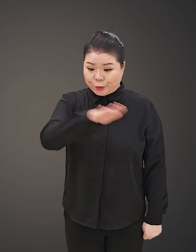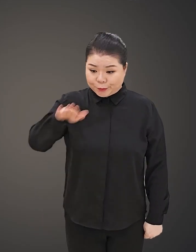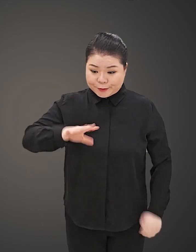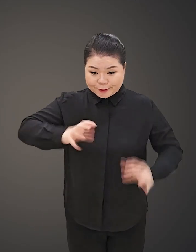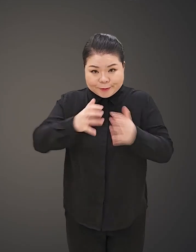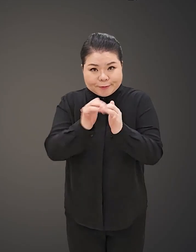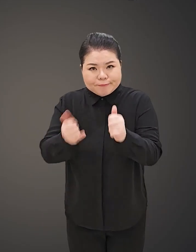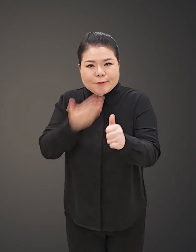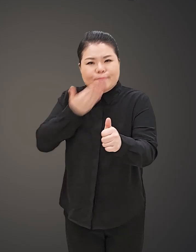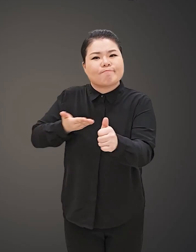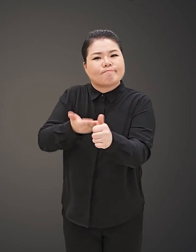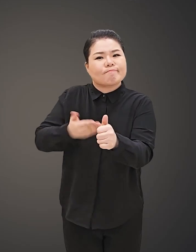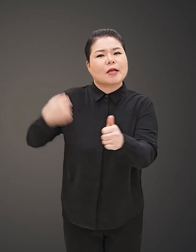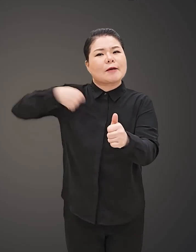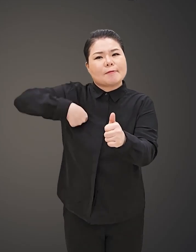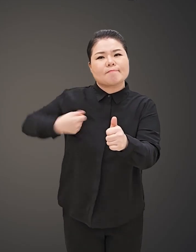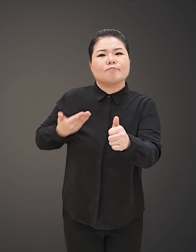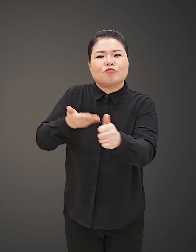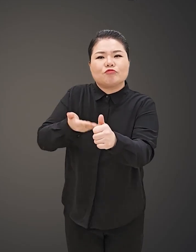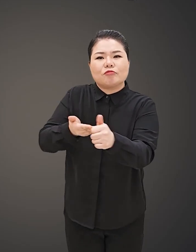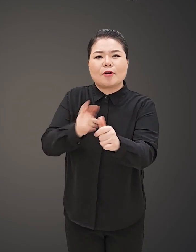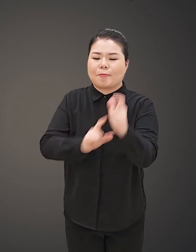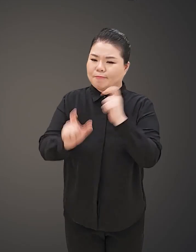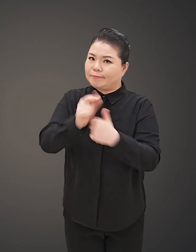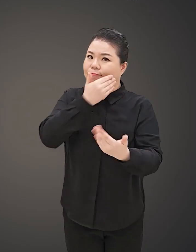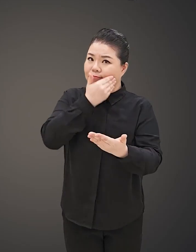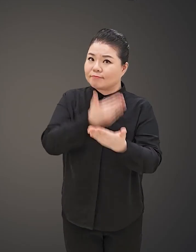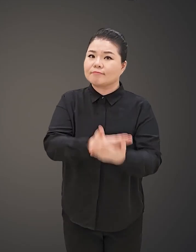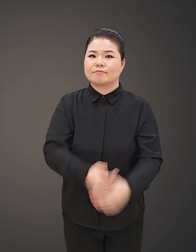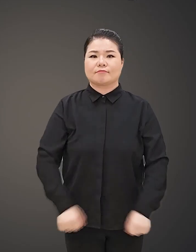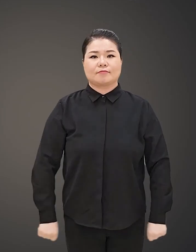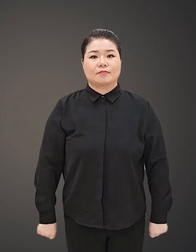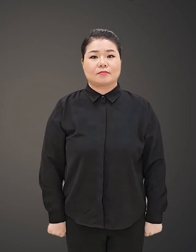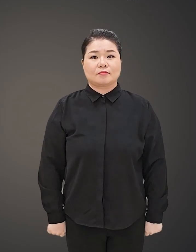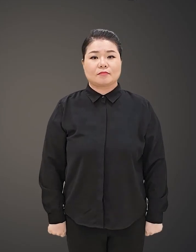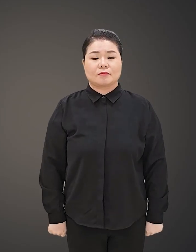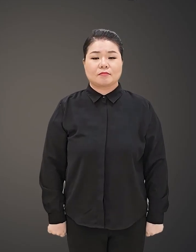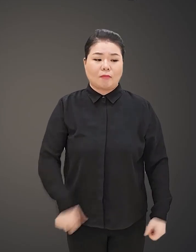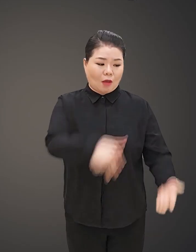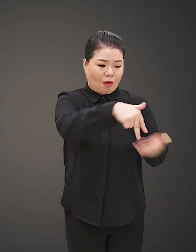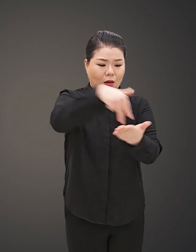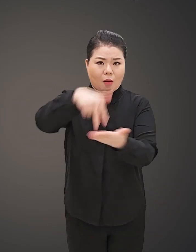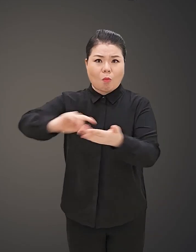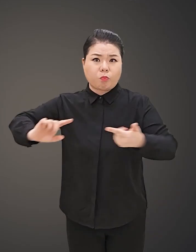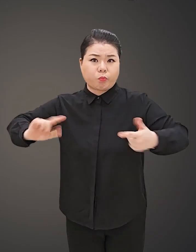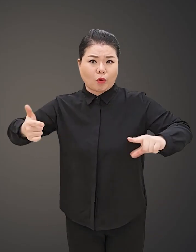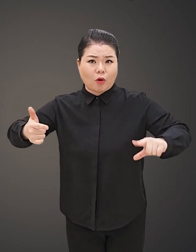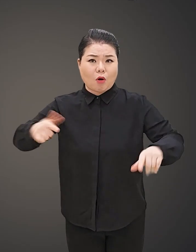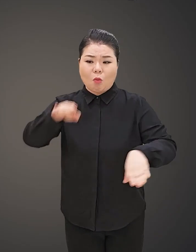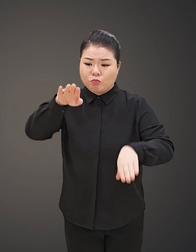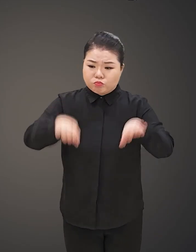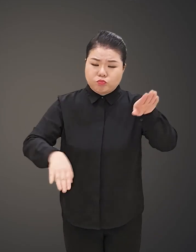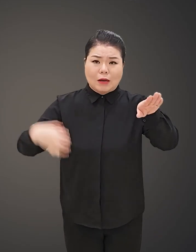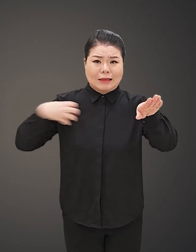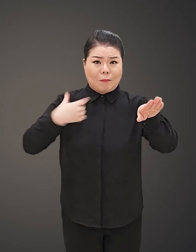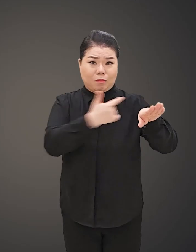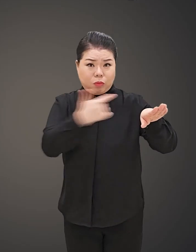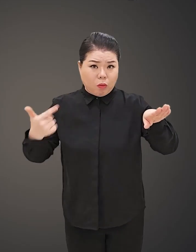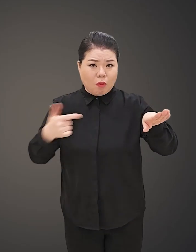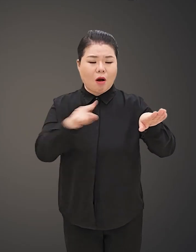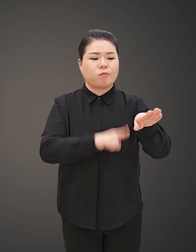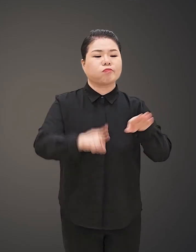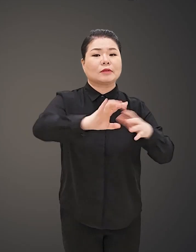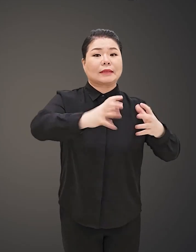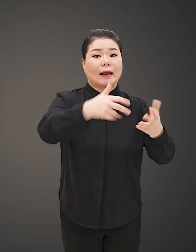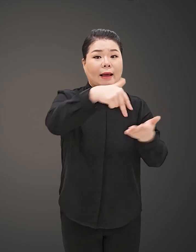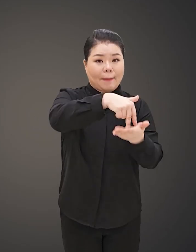먹이고 입히는 게 더 중요하거든. 이런 상황에서 기후 위기 불평등의 주범, 선진국과 부자들은